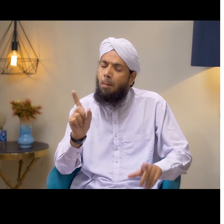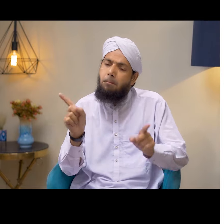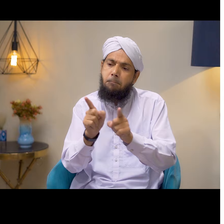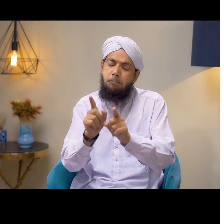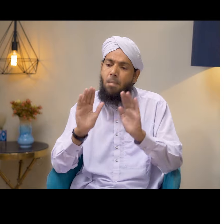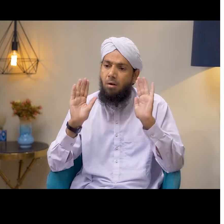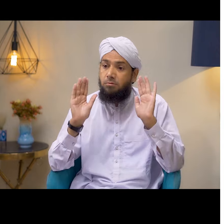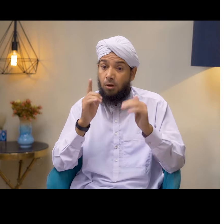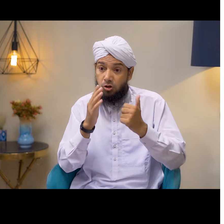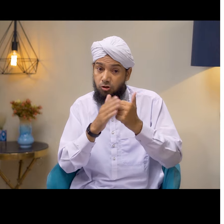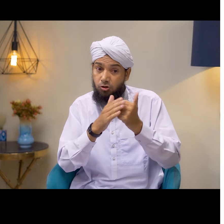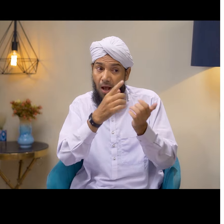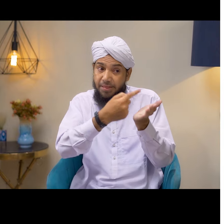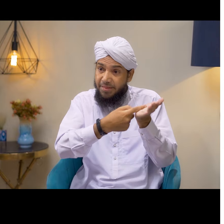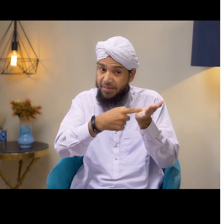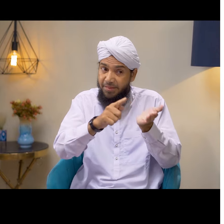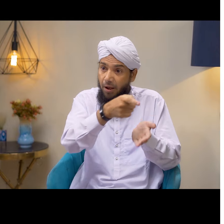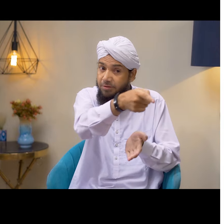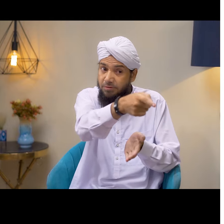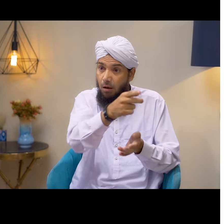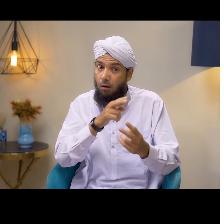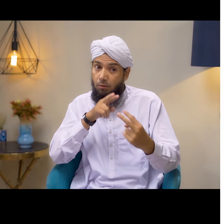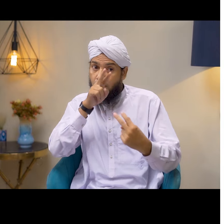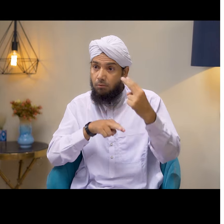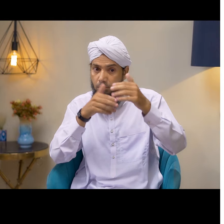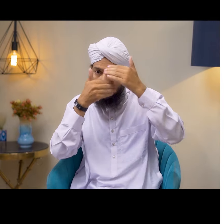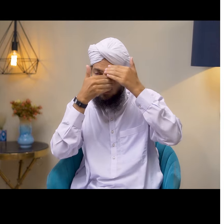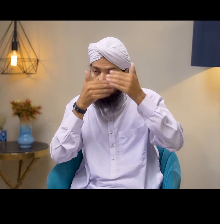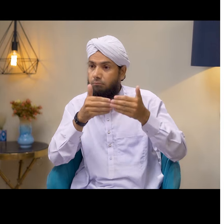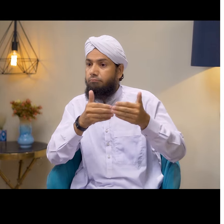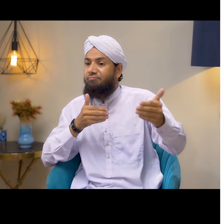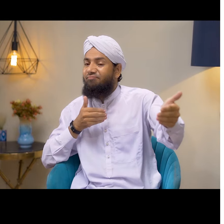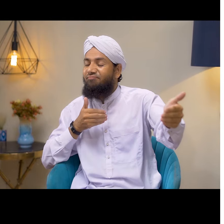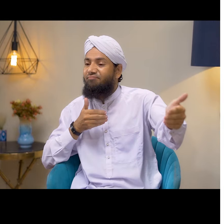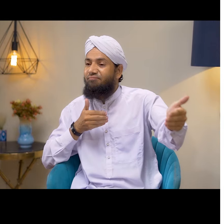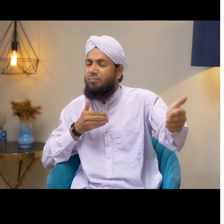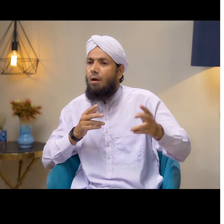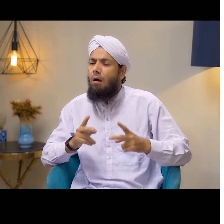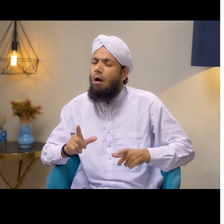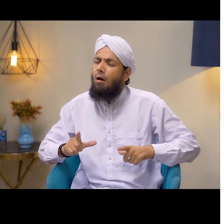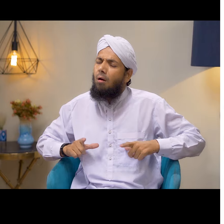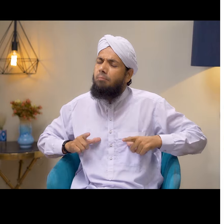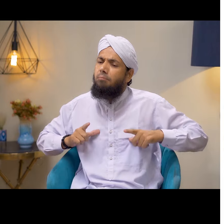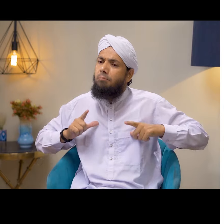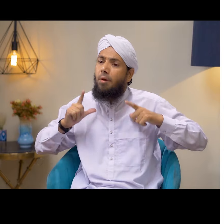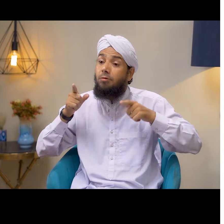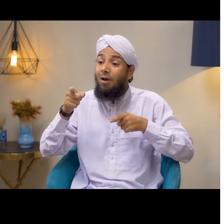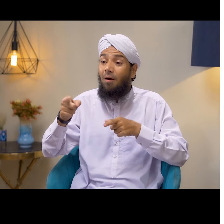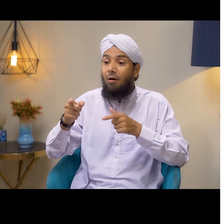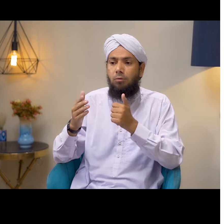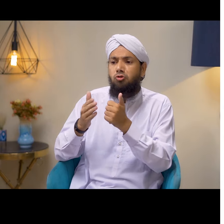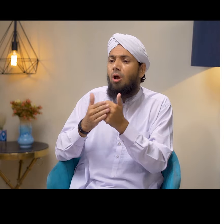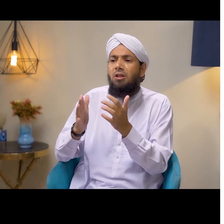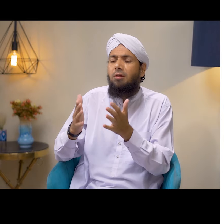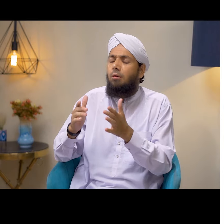سے نکاح جائز ہے اس سے پردہ ہے، اور جس سے ہمیشہ کے لیے نکاح حرام ہے اس سے پردہ